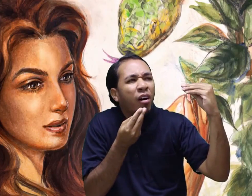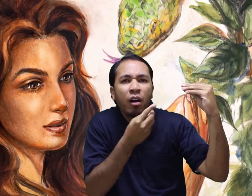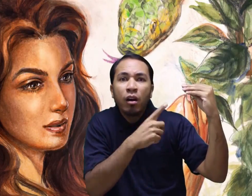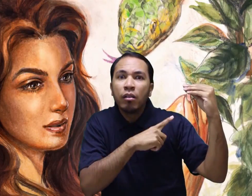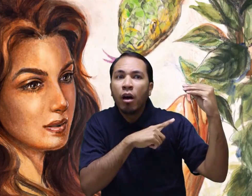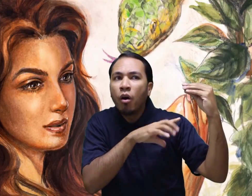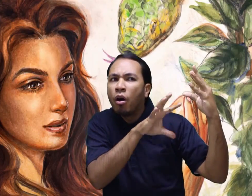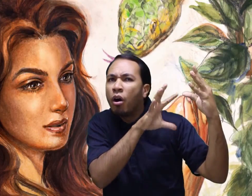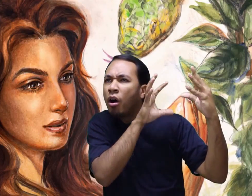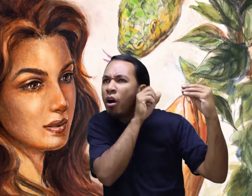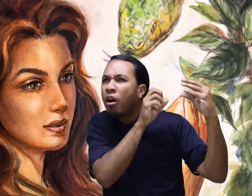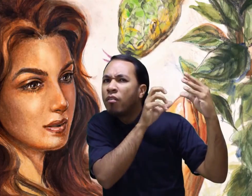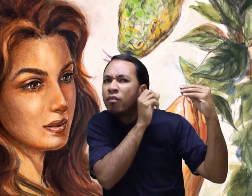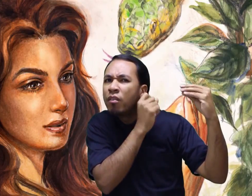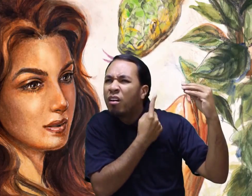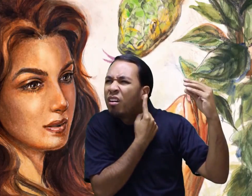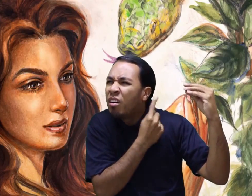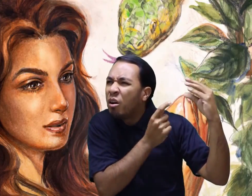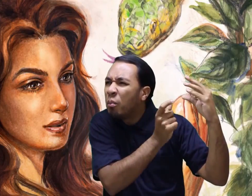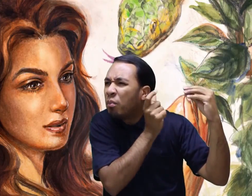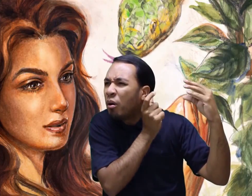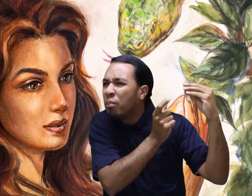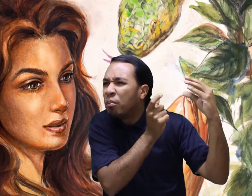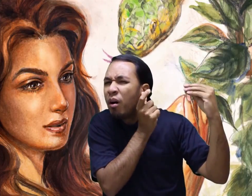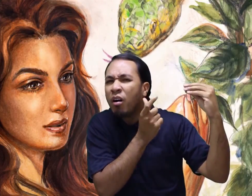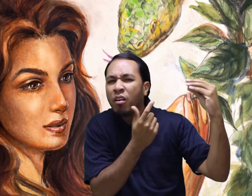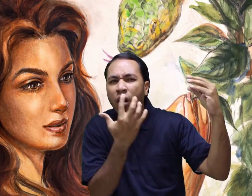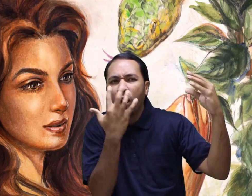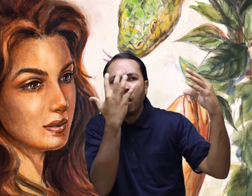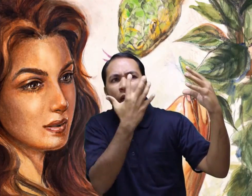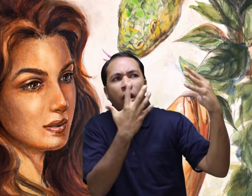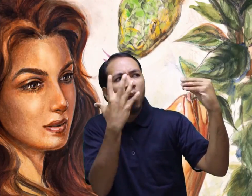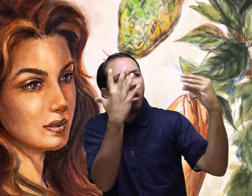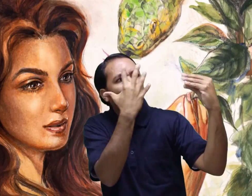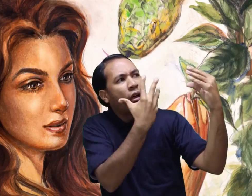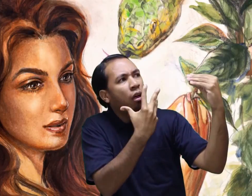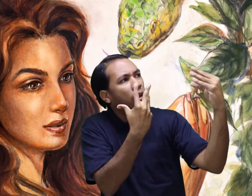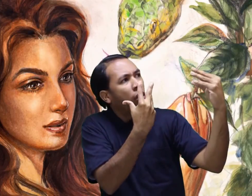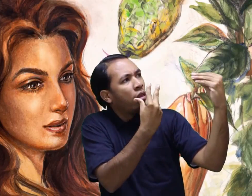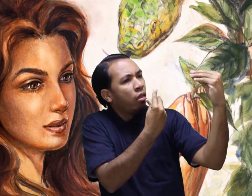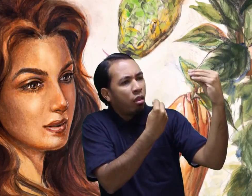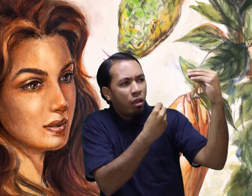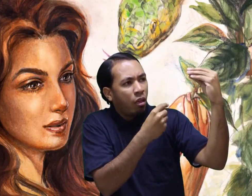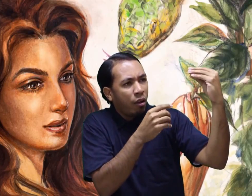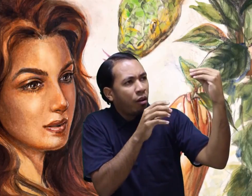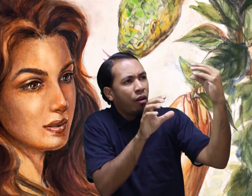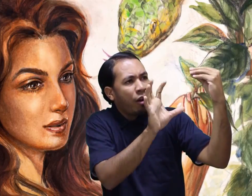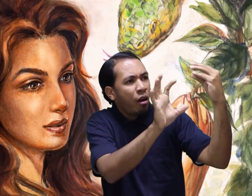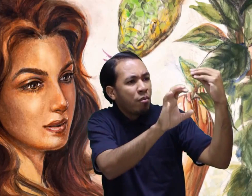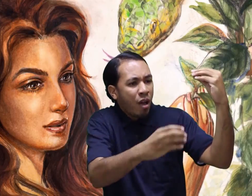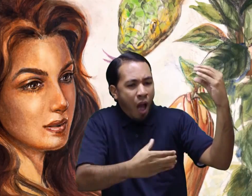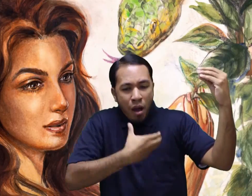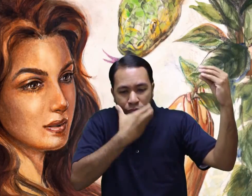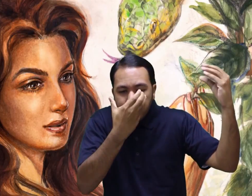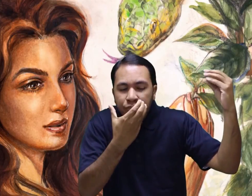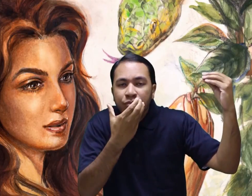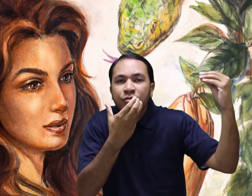a atenção da mulher. Aquele animal convenceu a mulher de comer a fruta, que era proibida. Quando